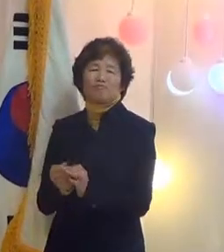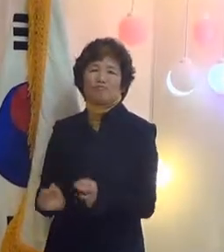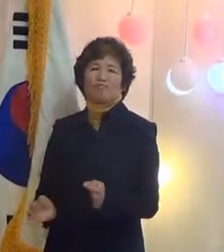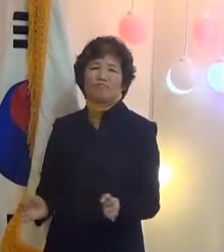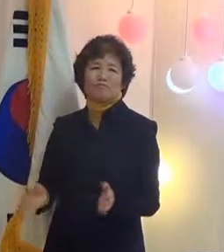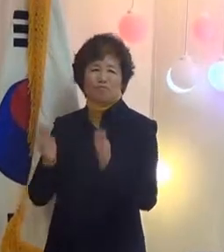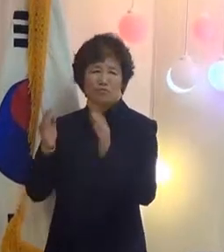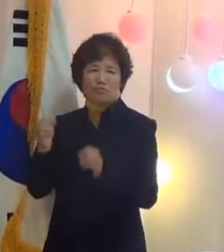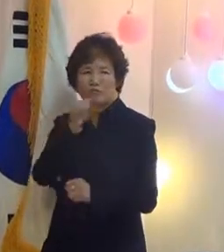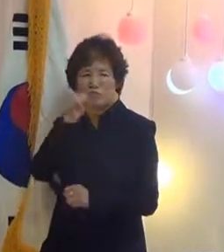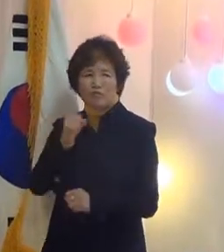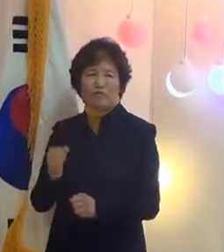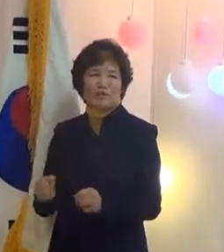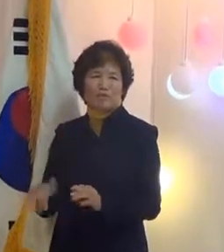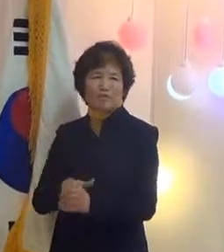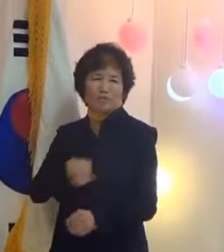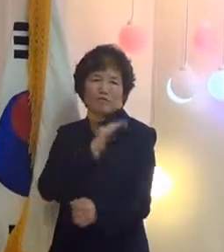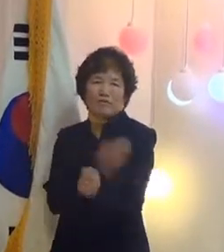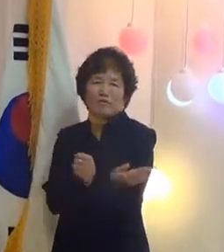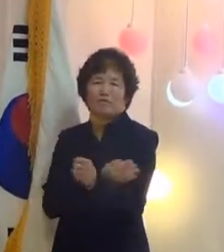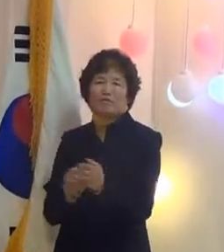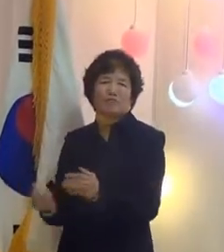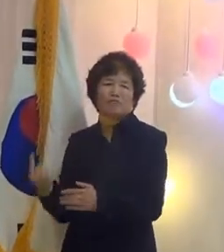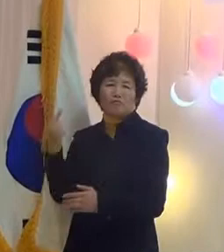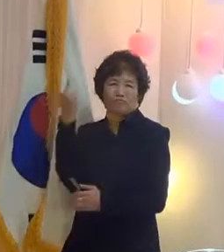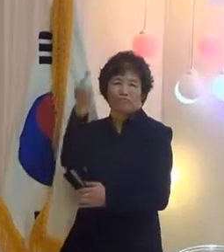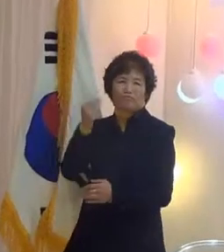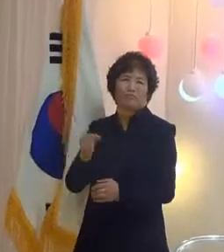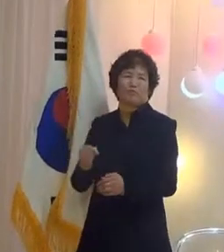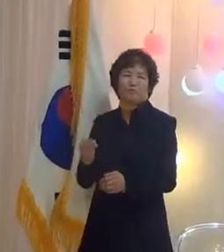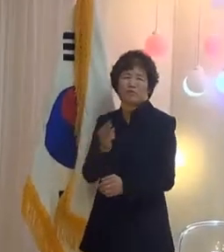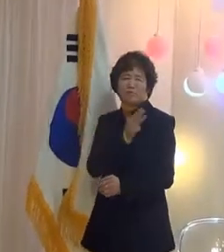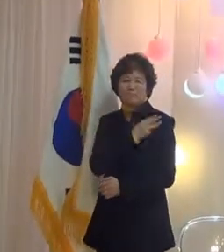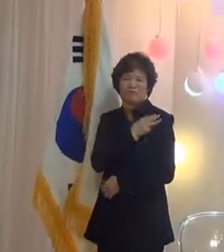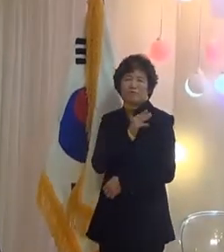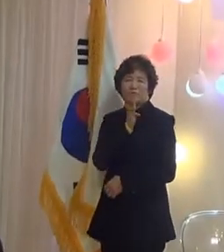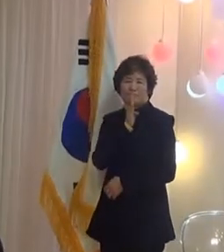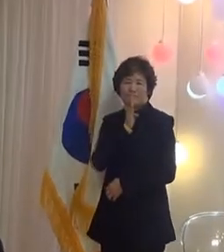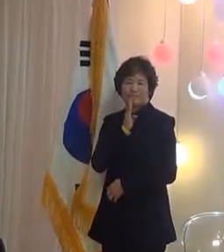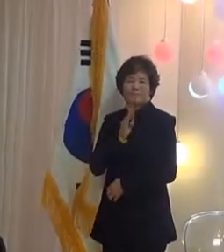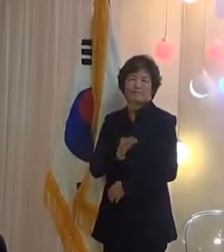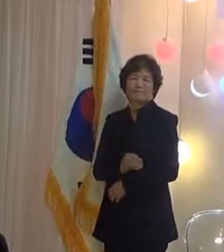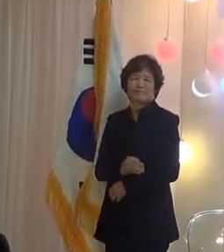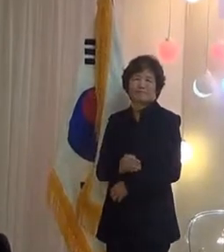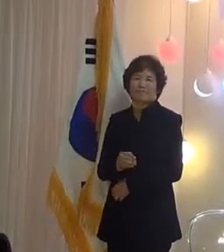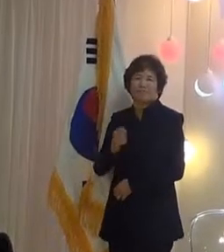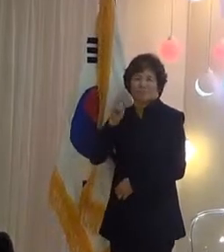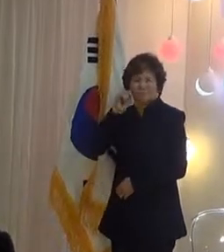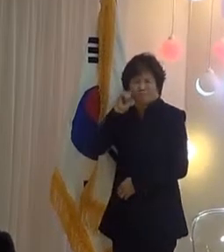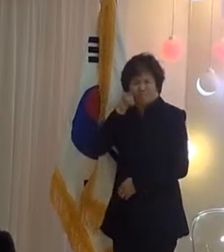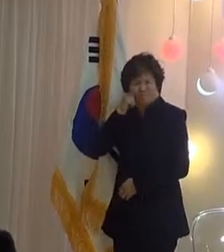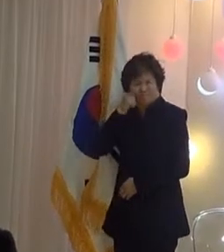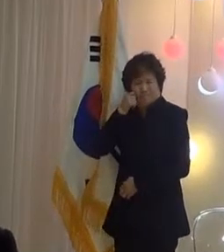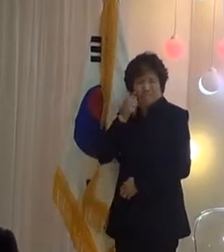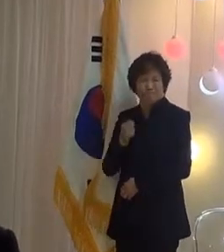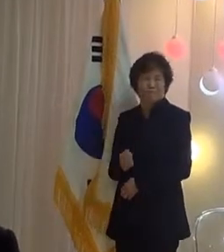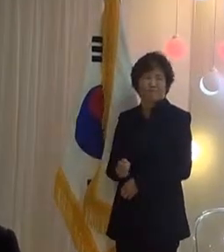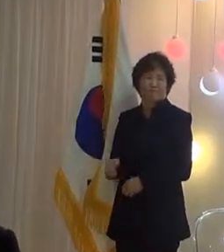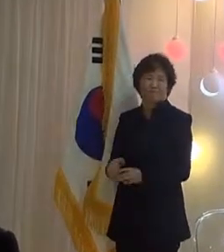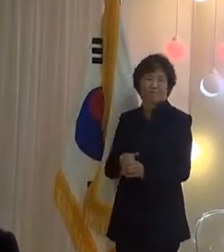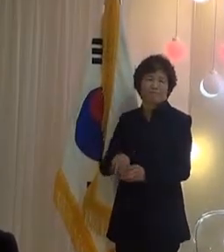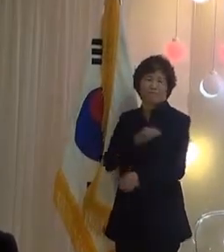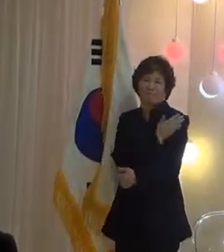당연히 경제가 올라가니까 문화도 수준이 상당히 높아요. 부천은 정말 너무 어려워요. 그러다 보니까 문화를